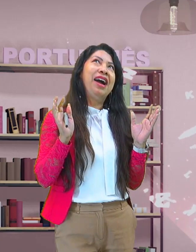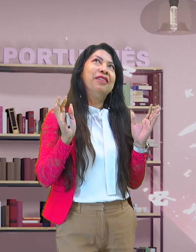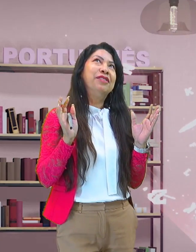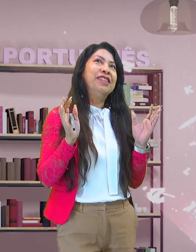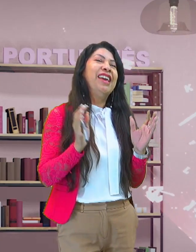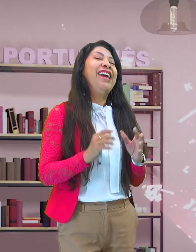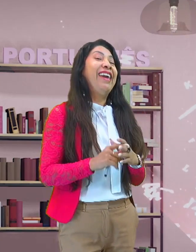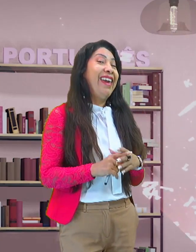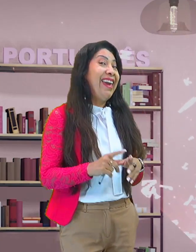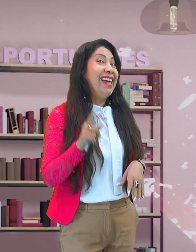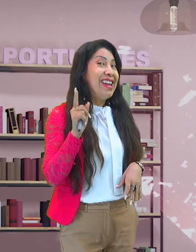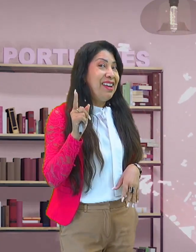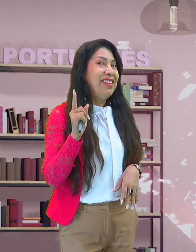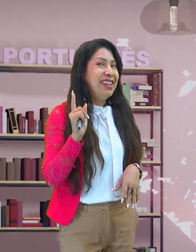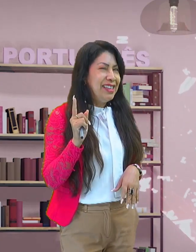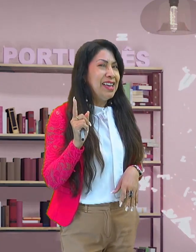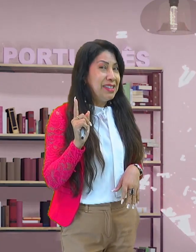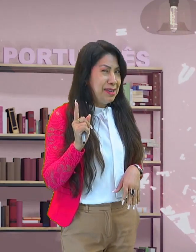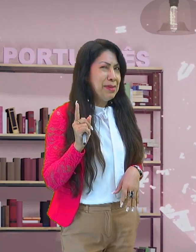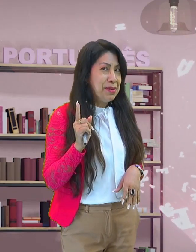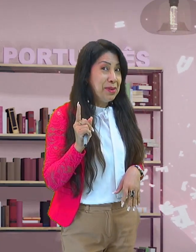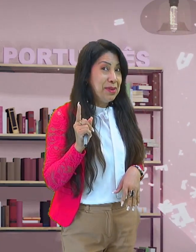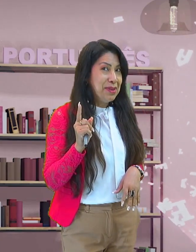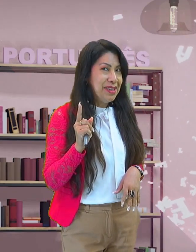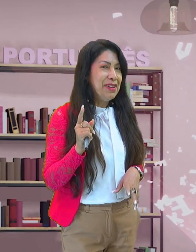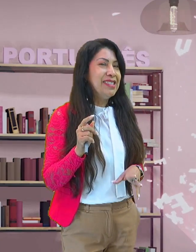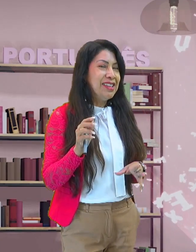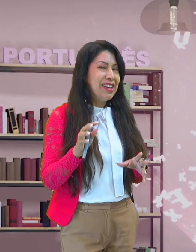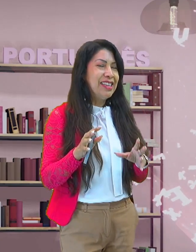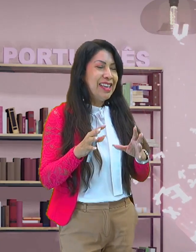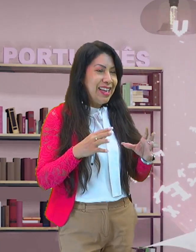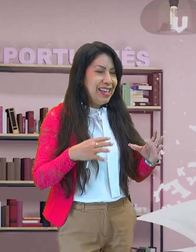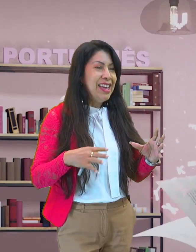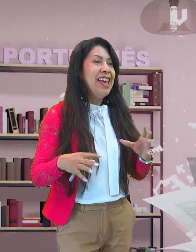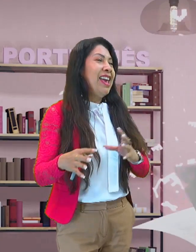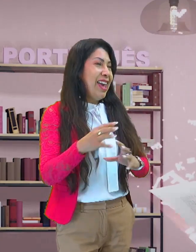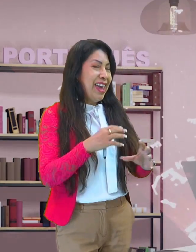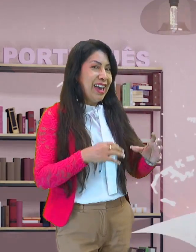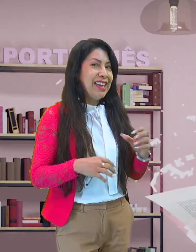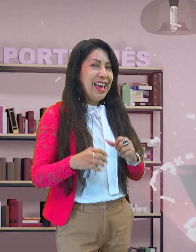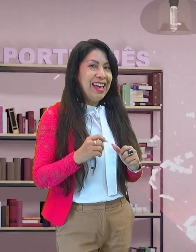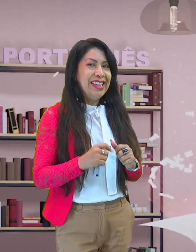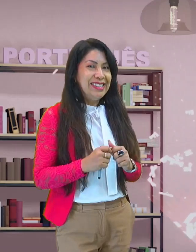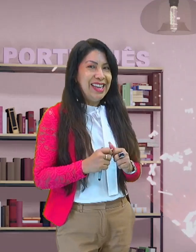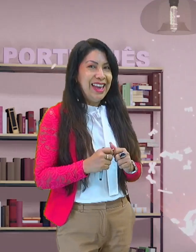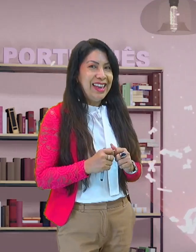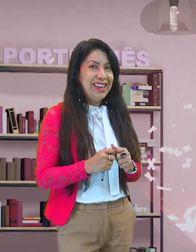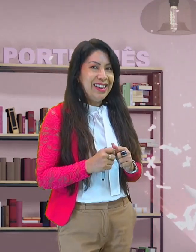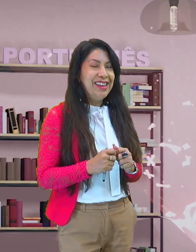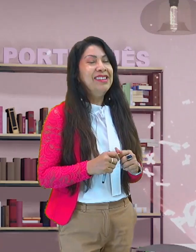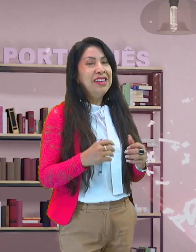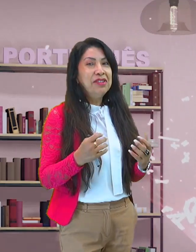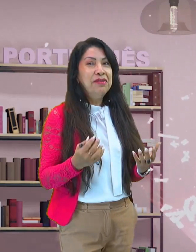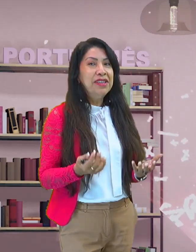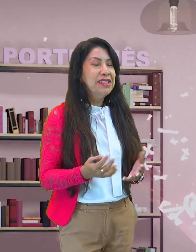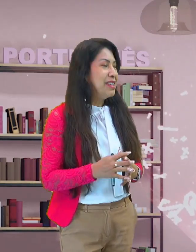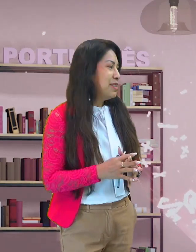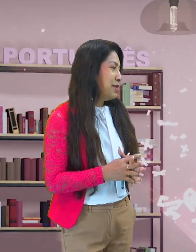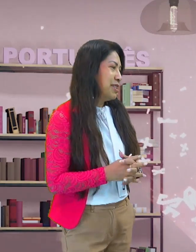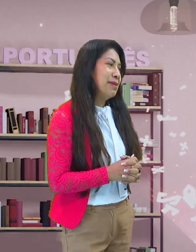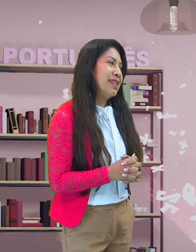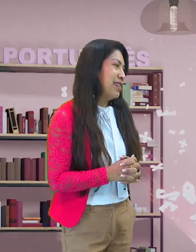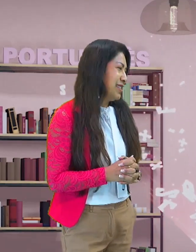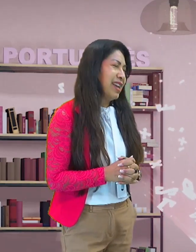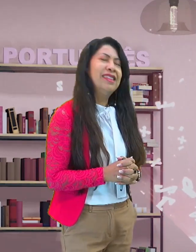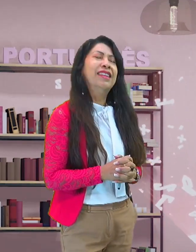da minha árvore é na Avenida silicone fazendo aquele aquela resenha né